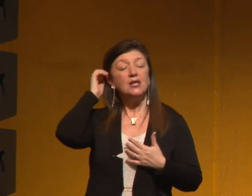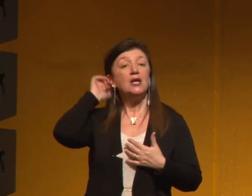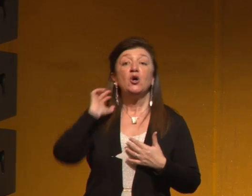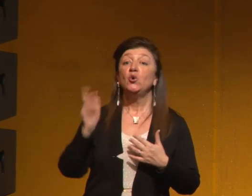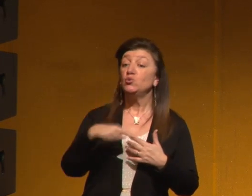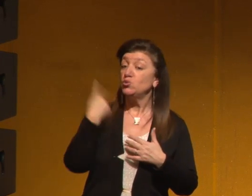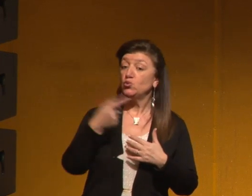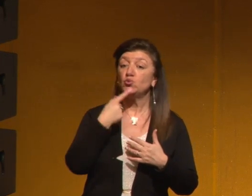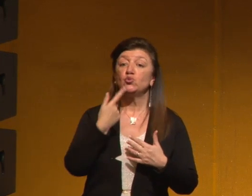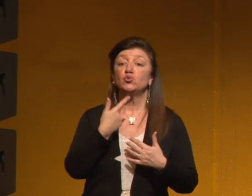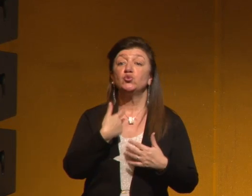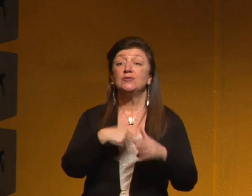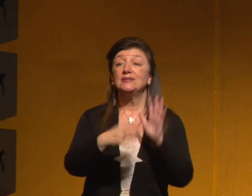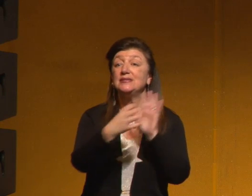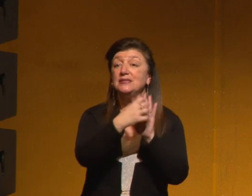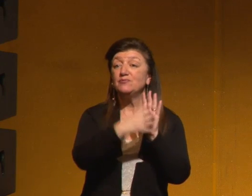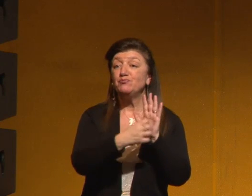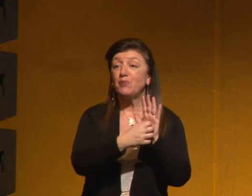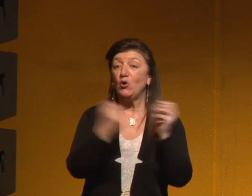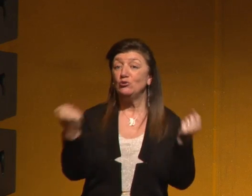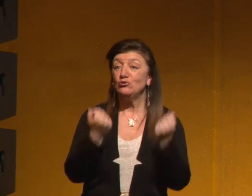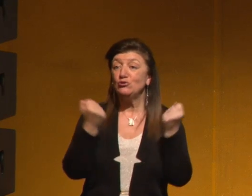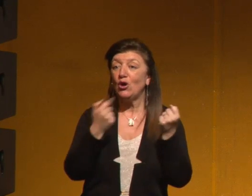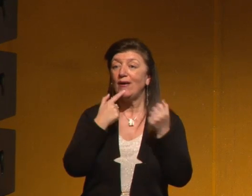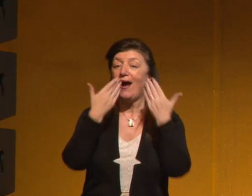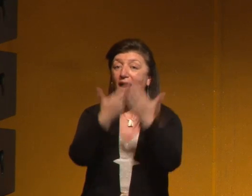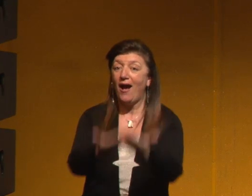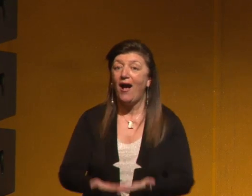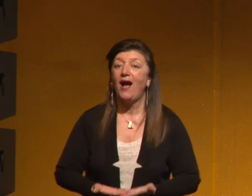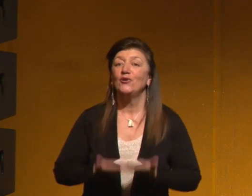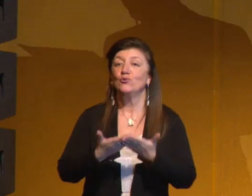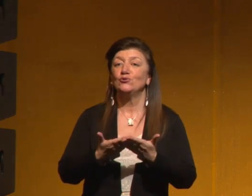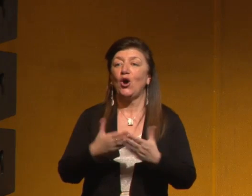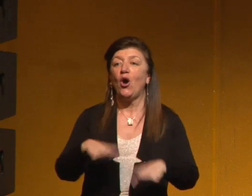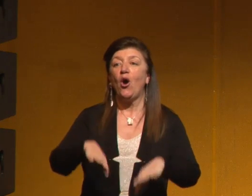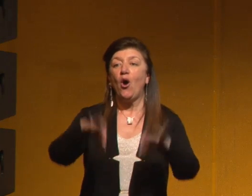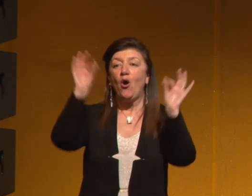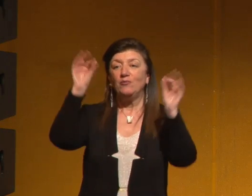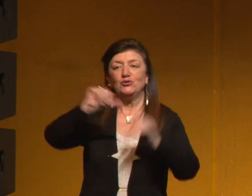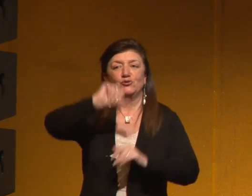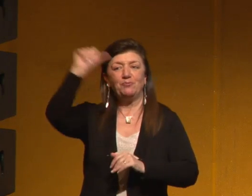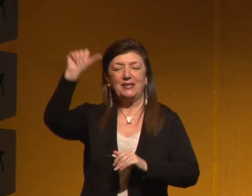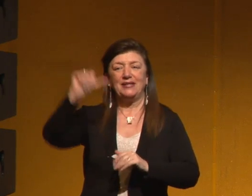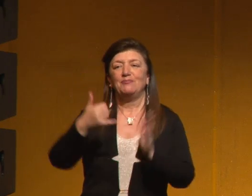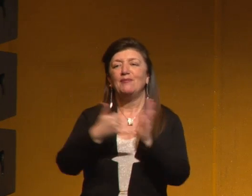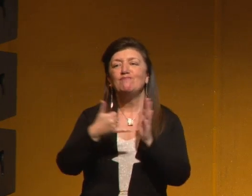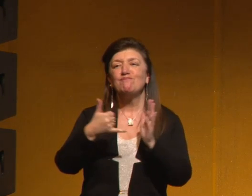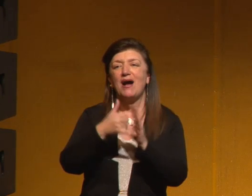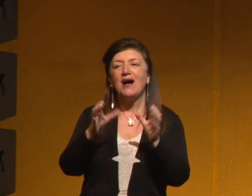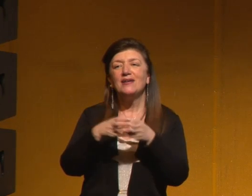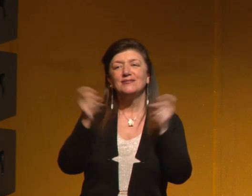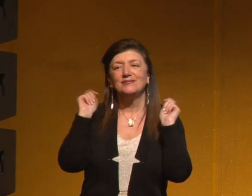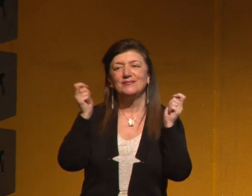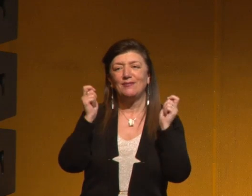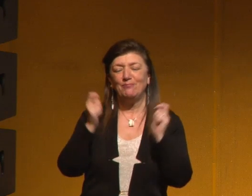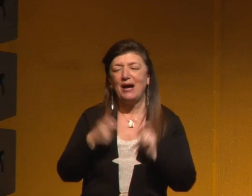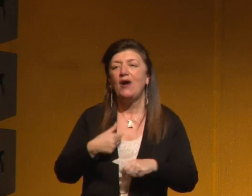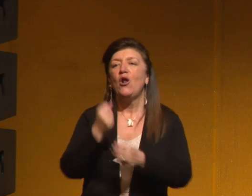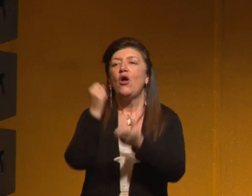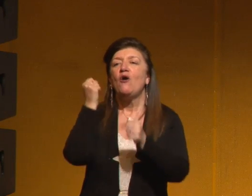a dare forza al salone cominciando dal main partner che intesa sanpaolo la compagnia di san paolo la fondazione